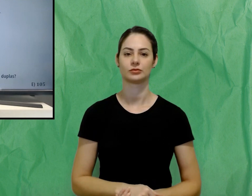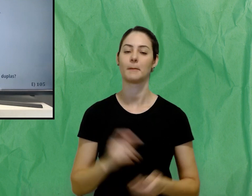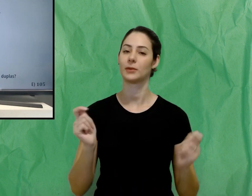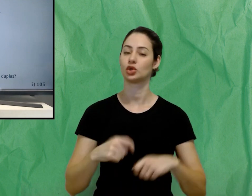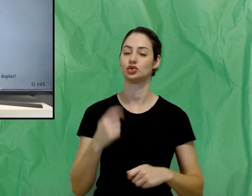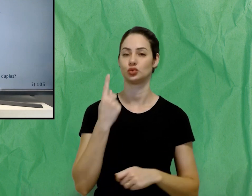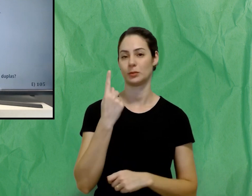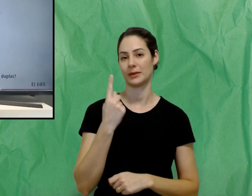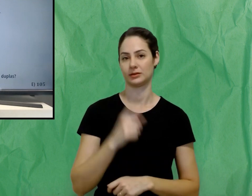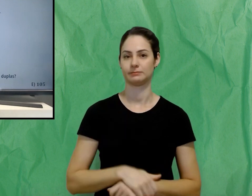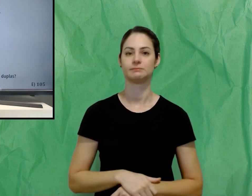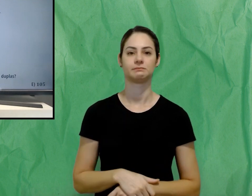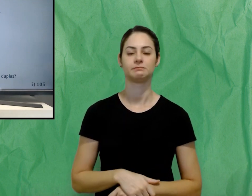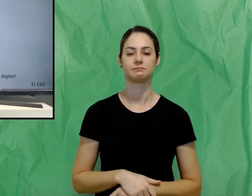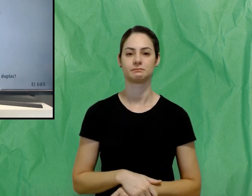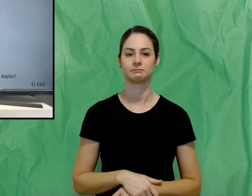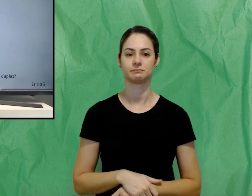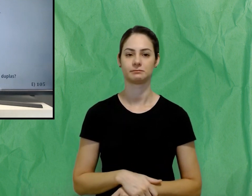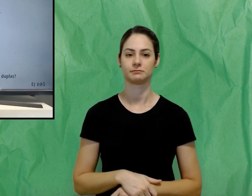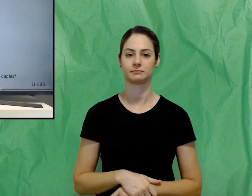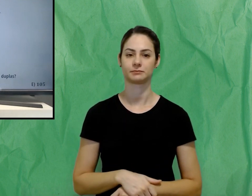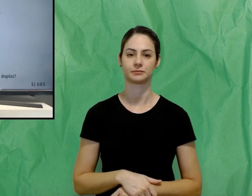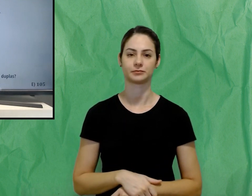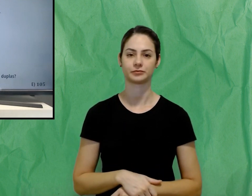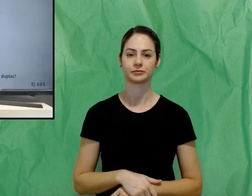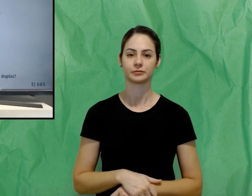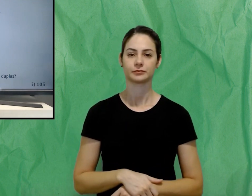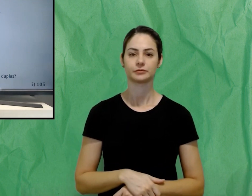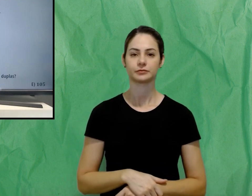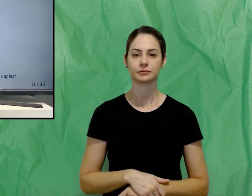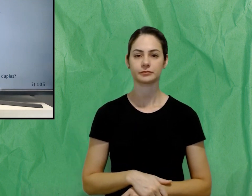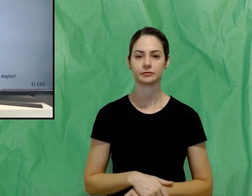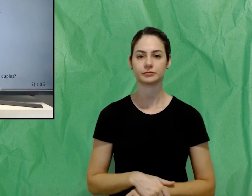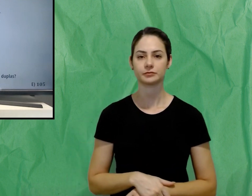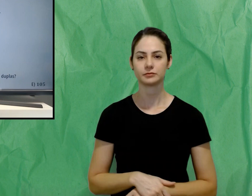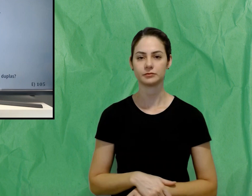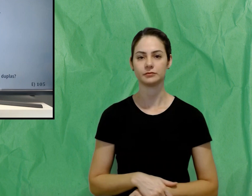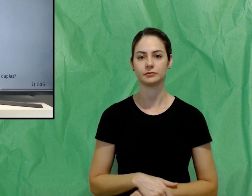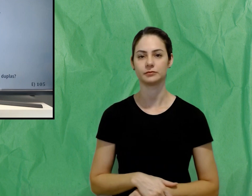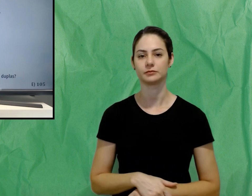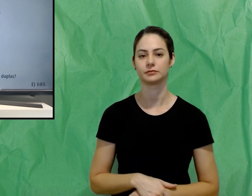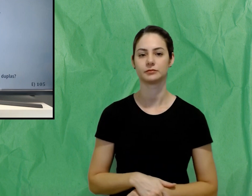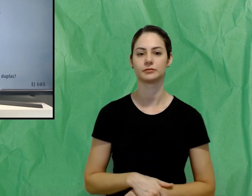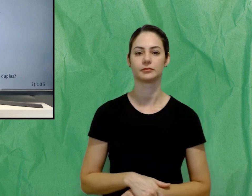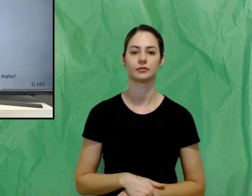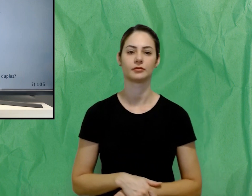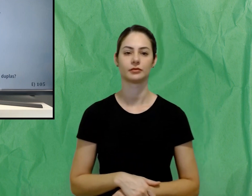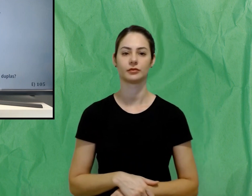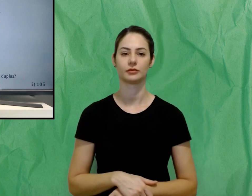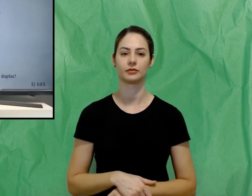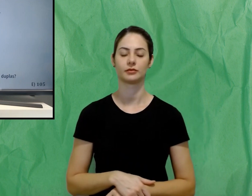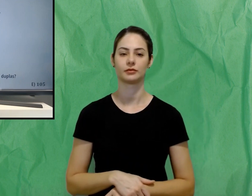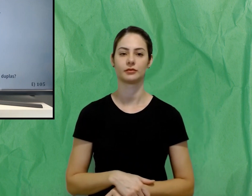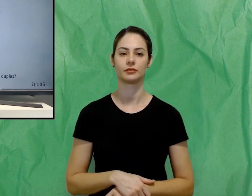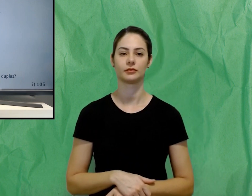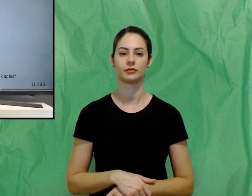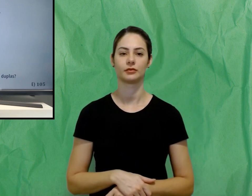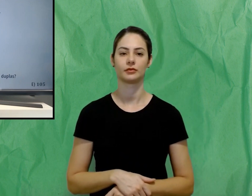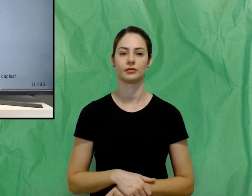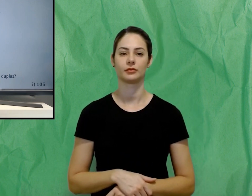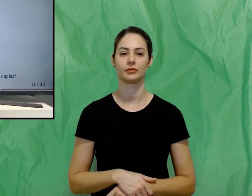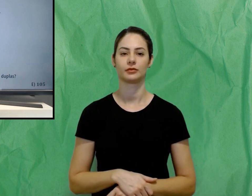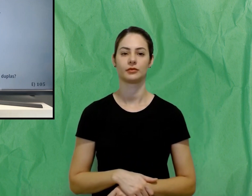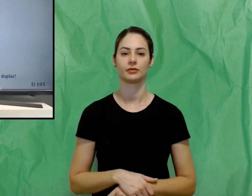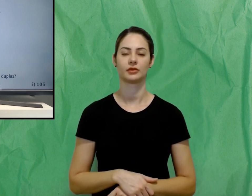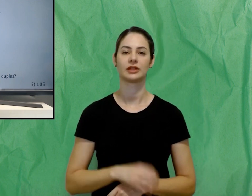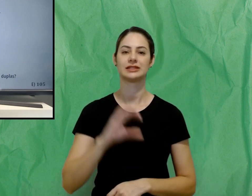organizar pelas tomadas de decisão. Então, a entrada de C1, uma única possibilidade. A gente costuma